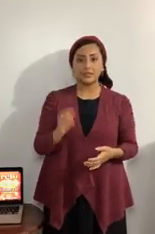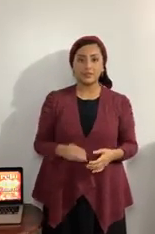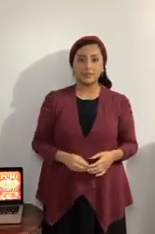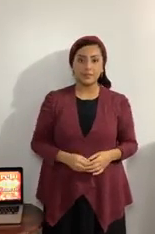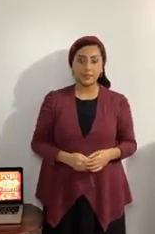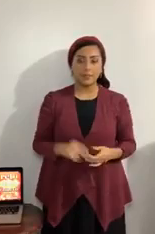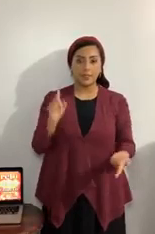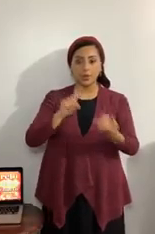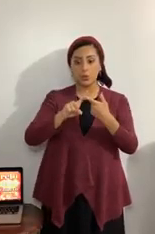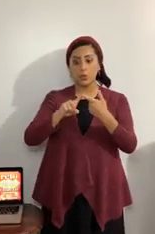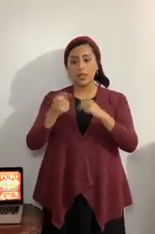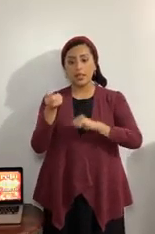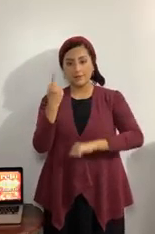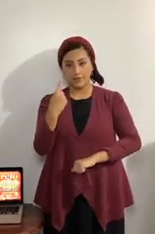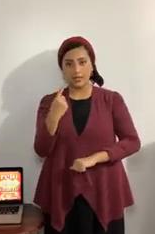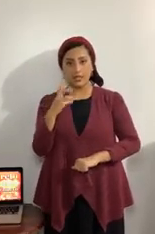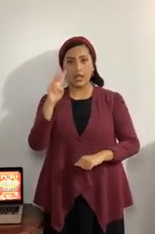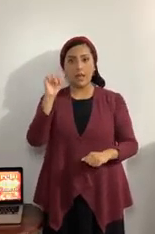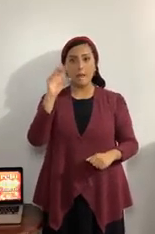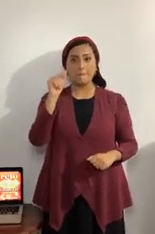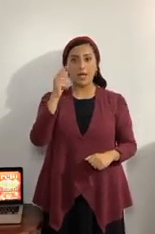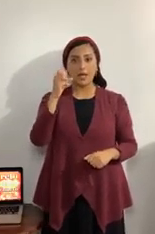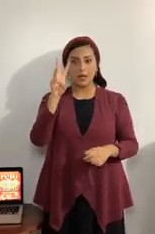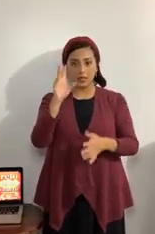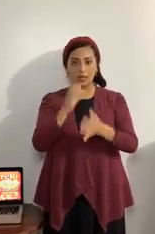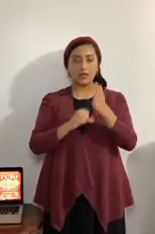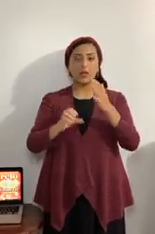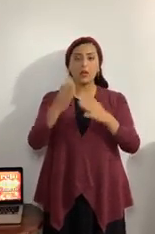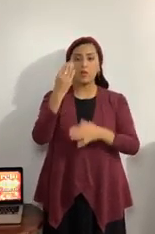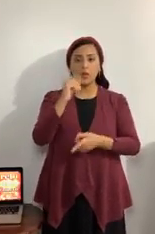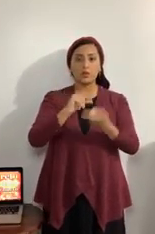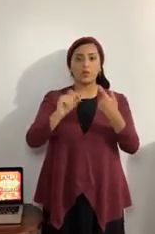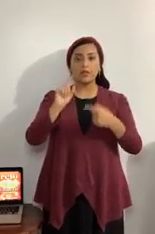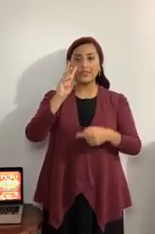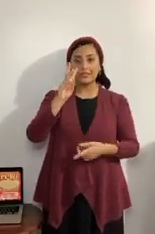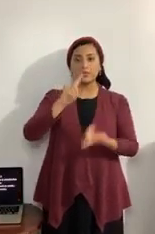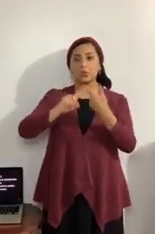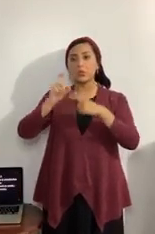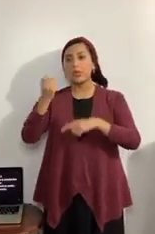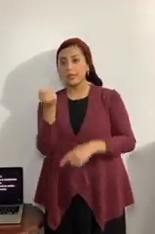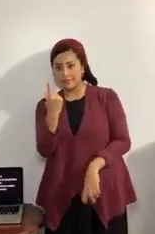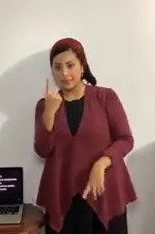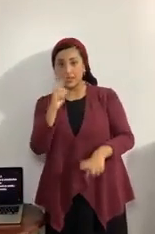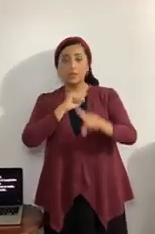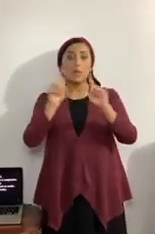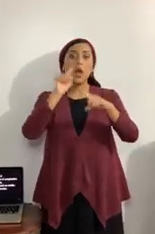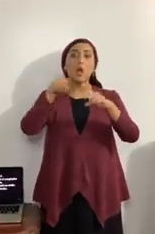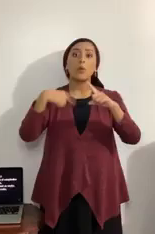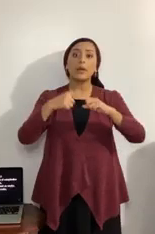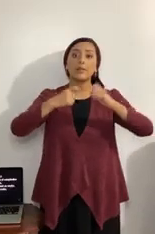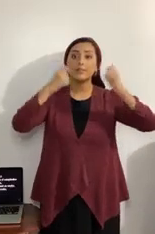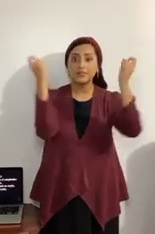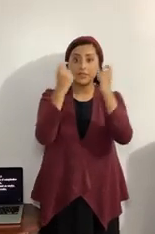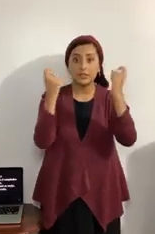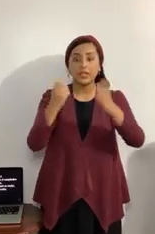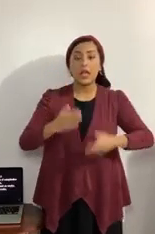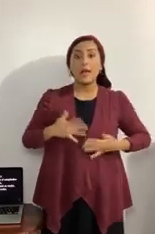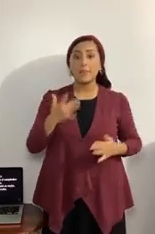al 11. Matillahu 14, versos 6 al 11. Pero cuando se celebraba el cumpleaños, otro cumpleaños